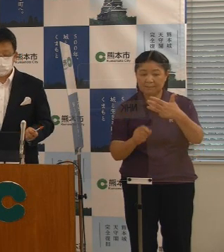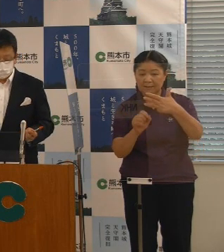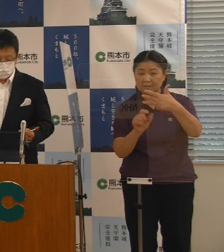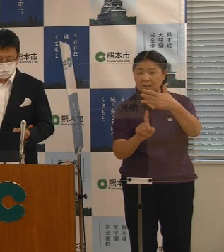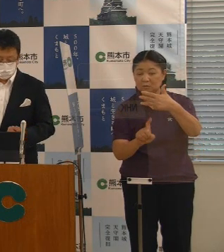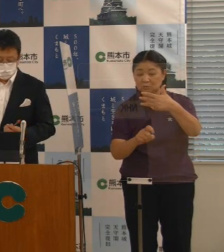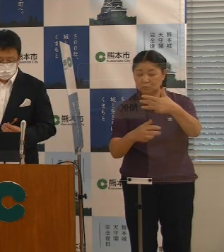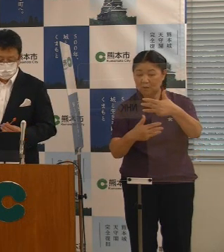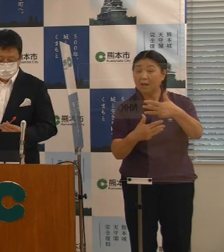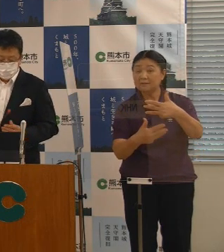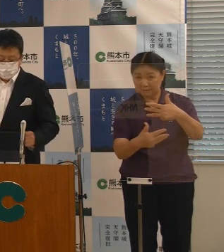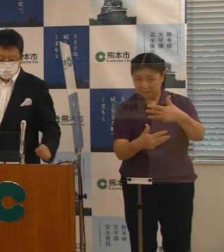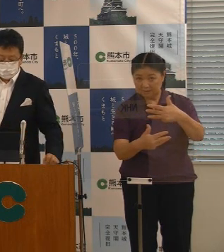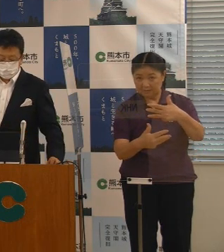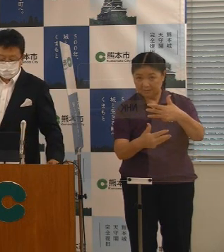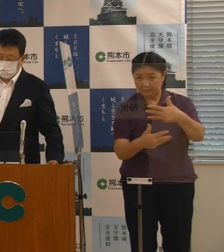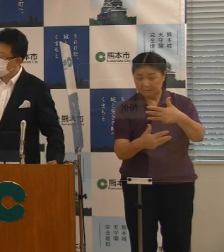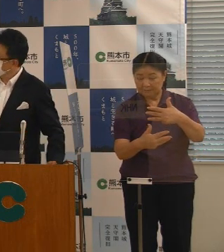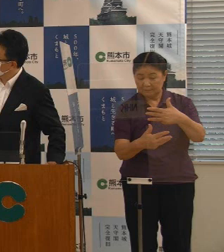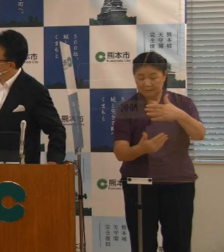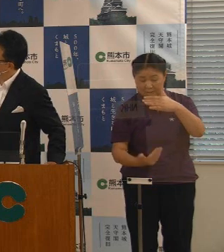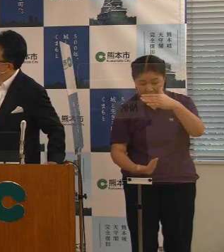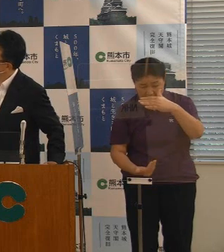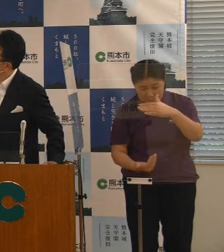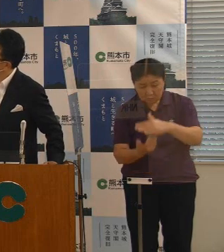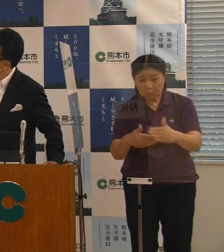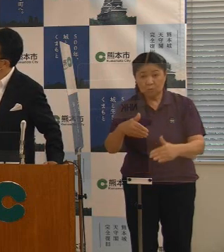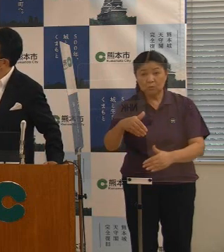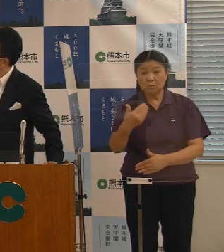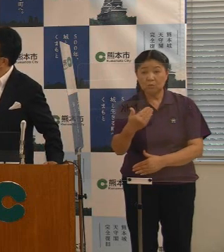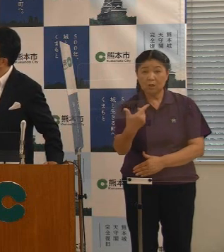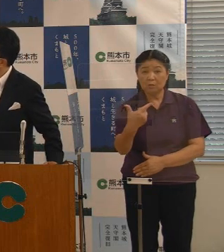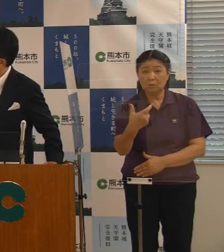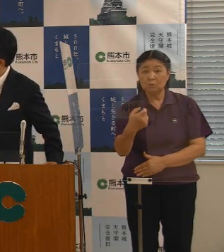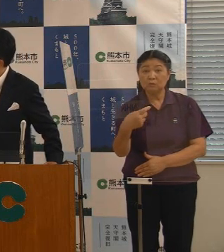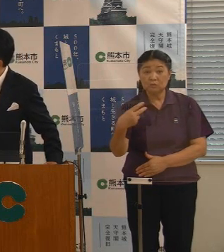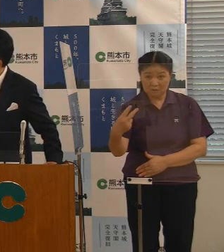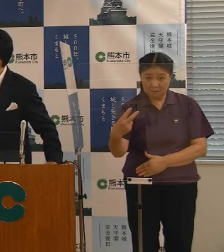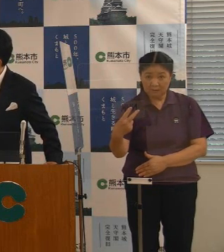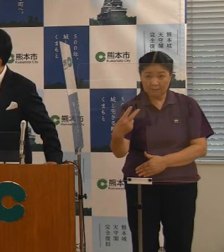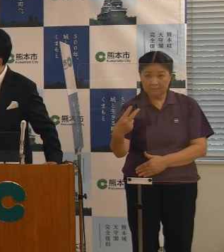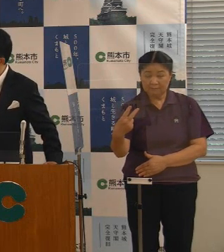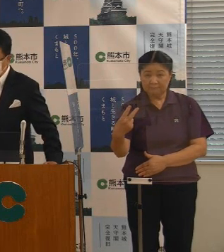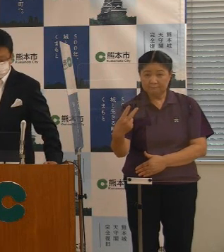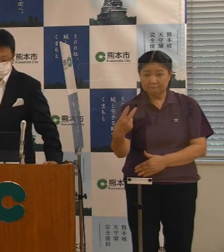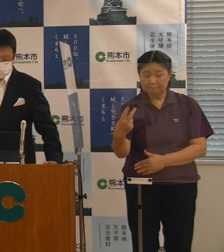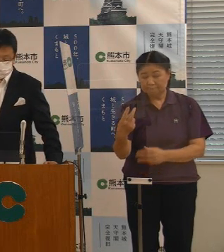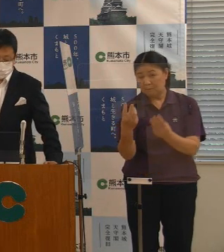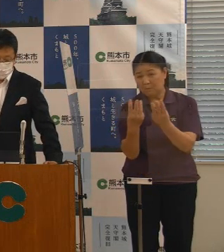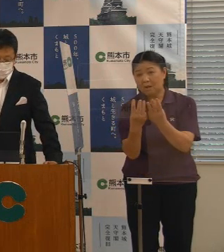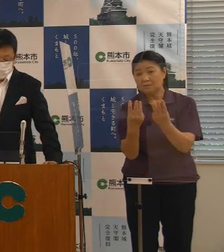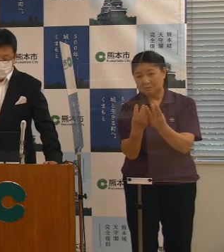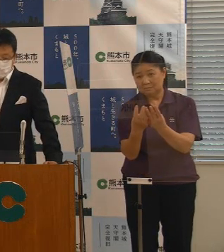月18日時点で過去最大の962名ということになります。